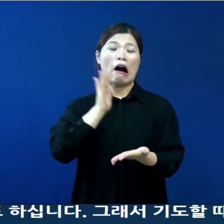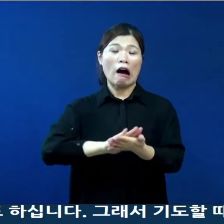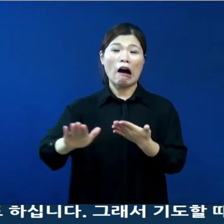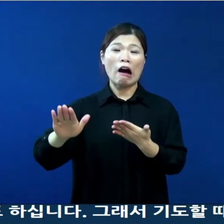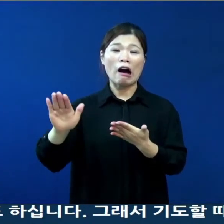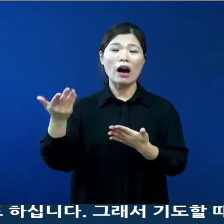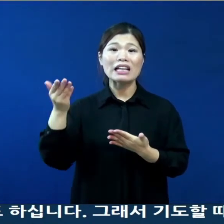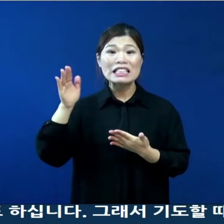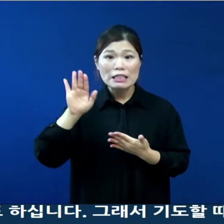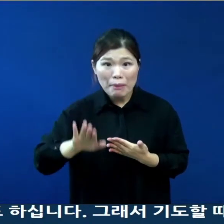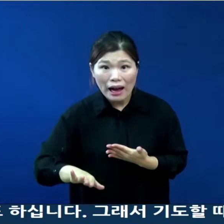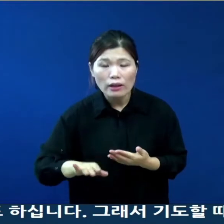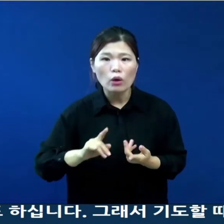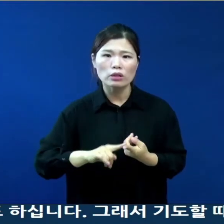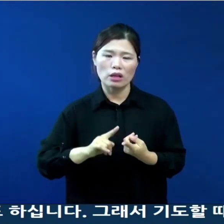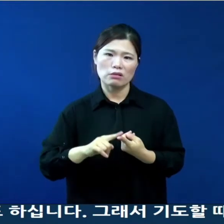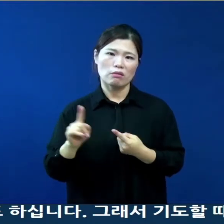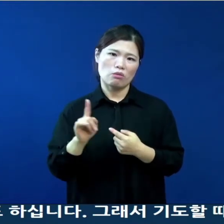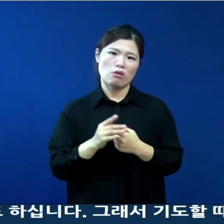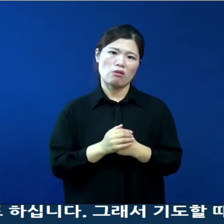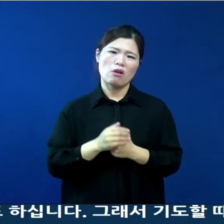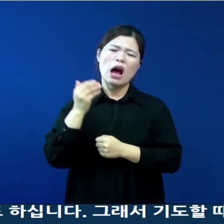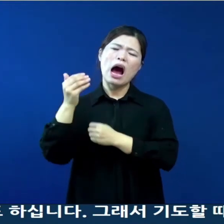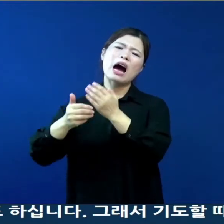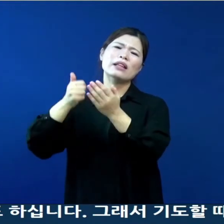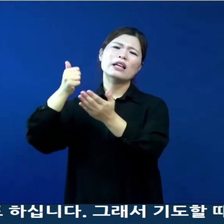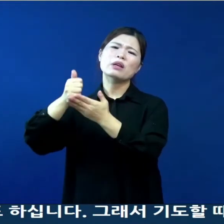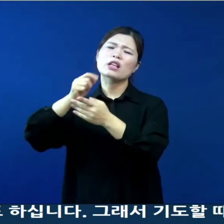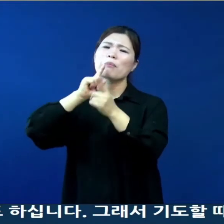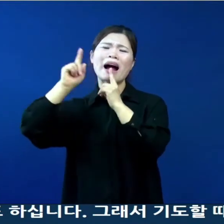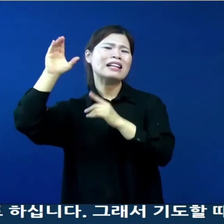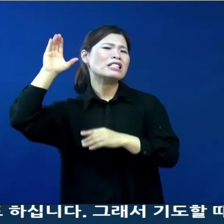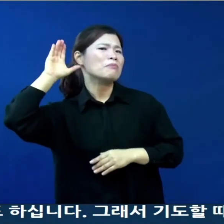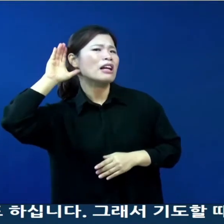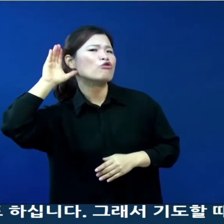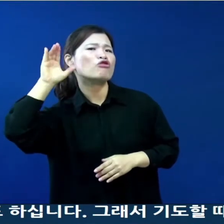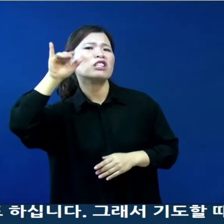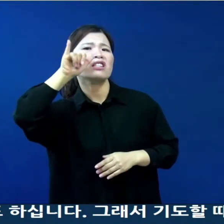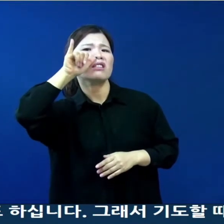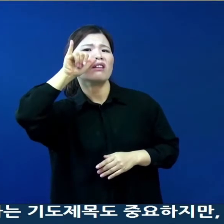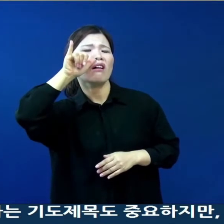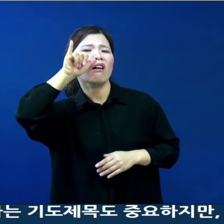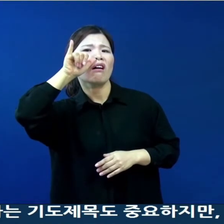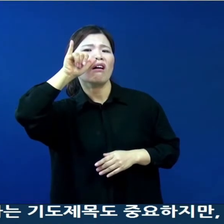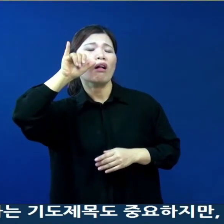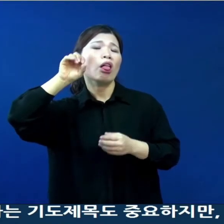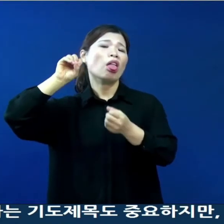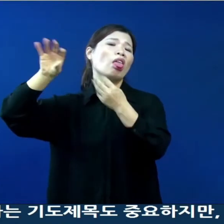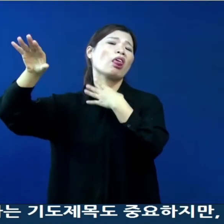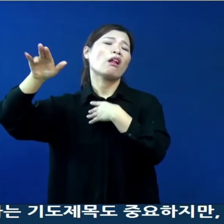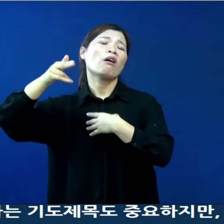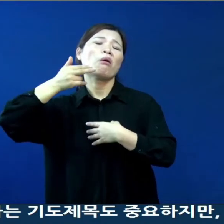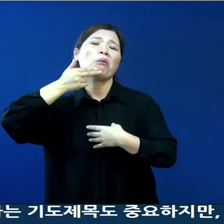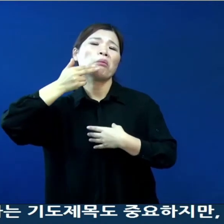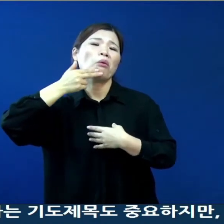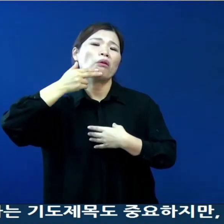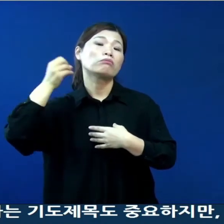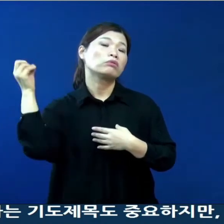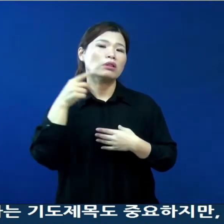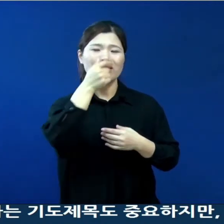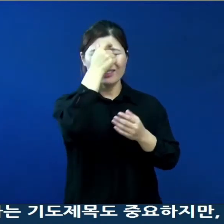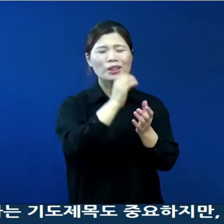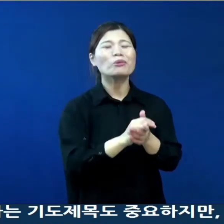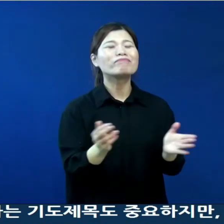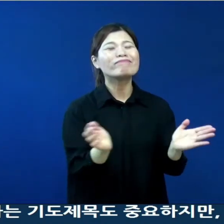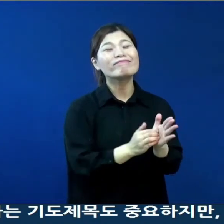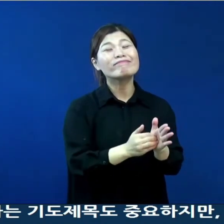제목들을 쏟아놓고 하나님께서 말씀하실 수 있는 여지를 두지 않고 일어나 버릴 때가 참 많이